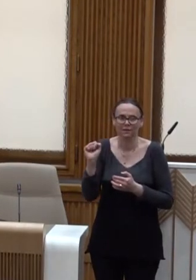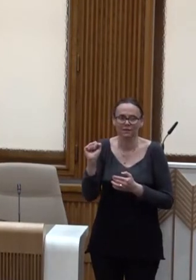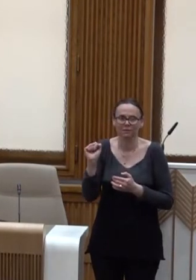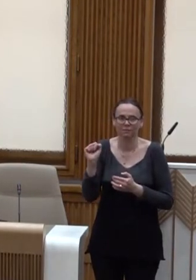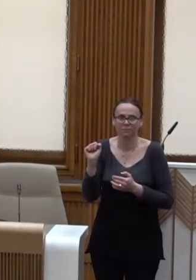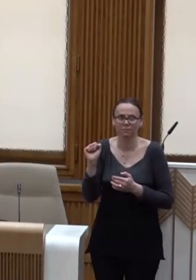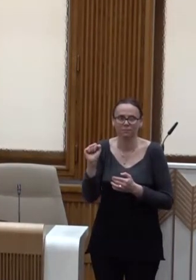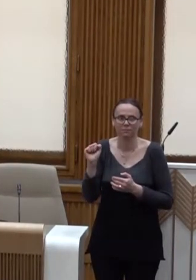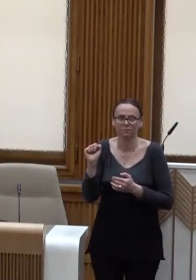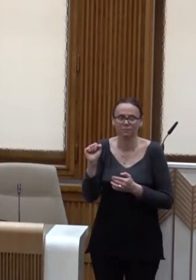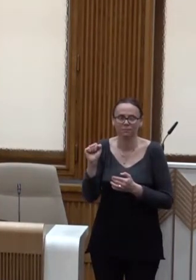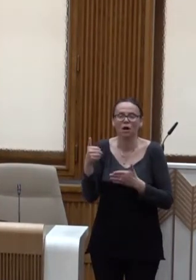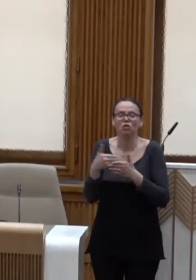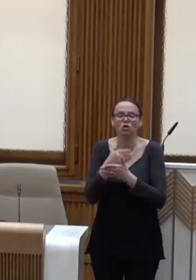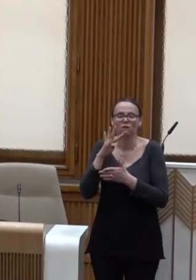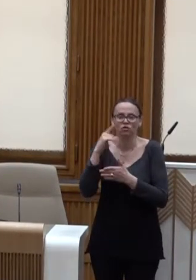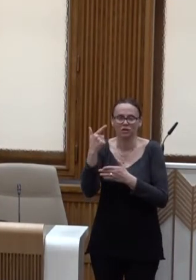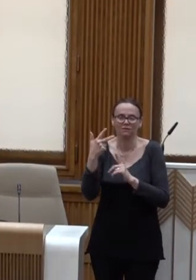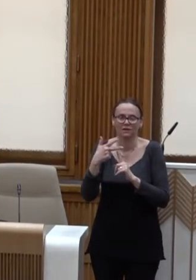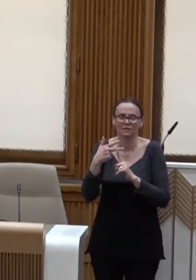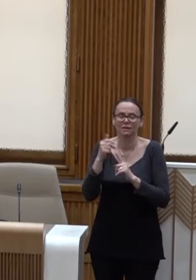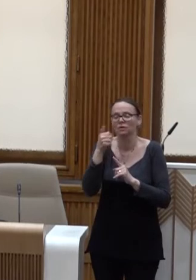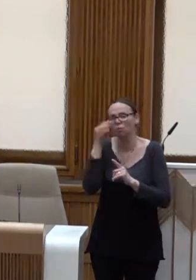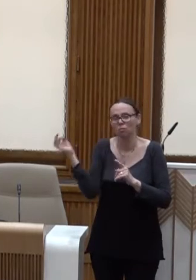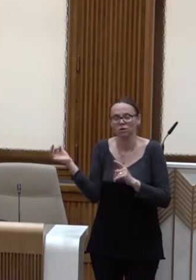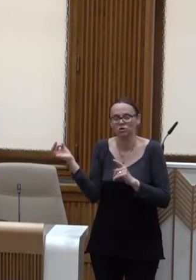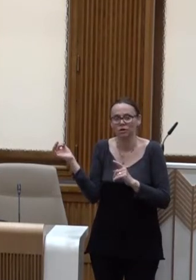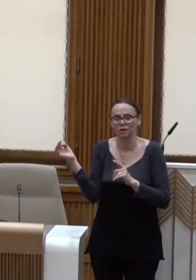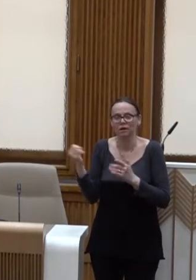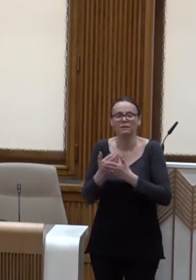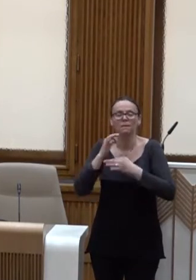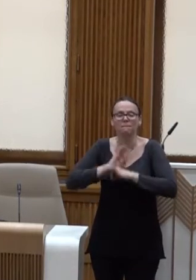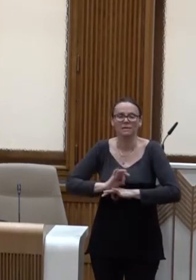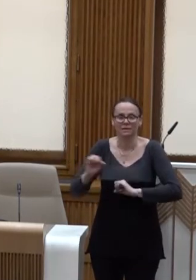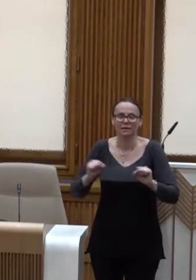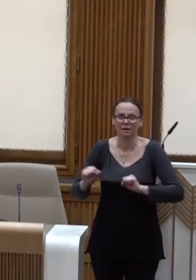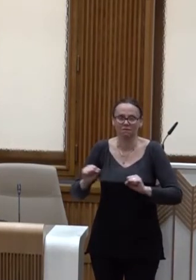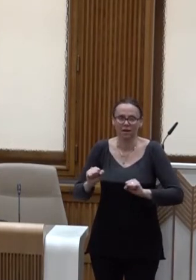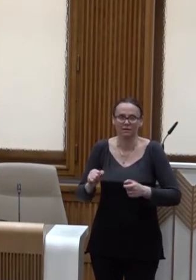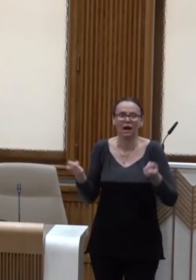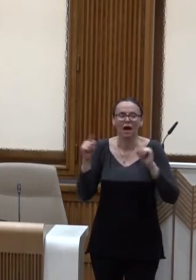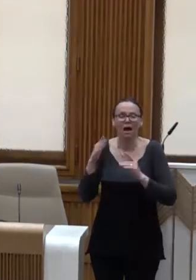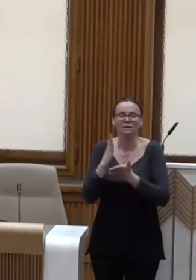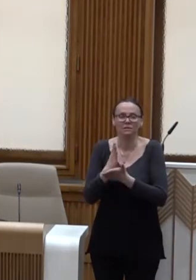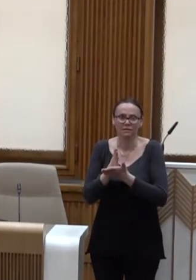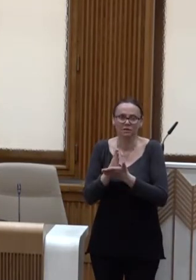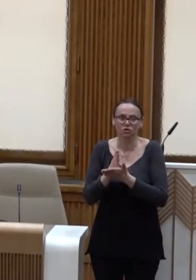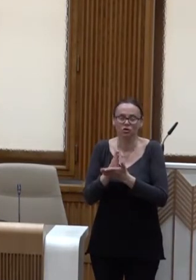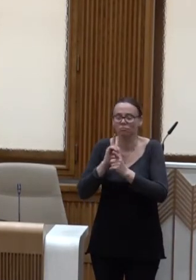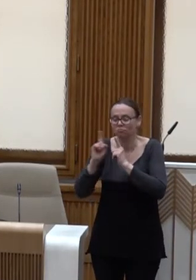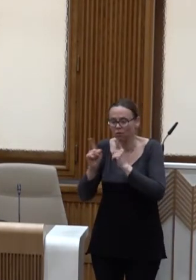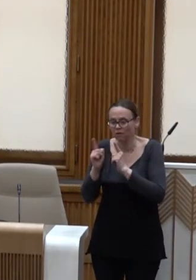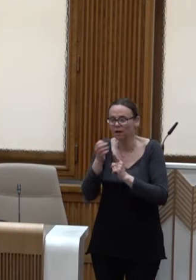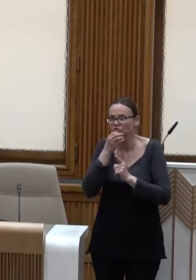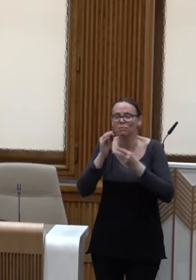Ja, hvala, Svetina, Nova 24 TV. V bistvu sem eno vprašanje za predsednika vlade. Ali ste se že kaj kakorkoli pogovarjali,